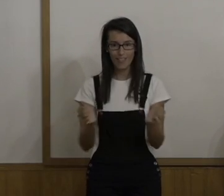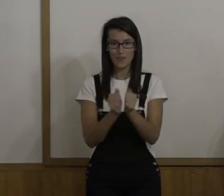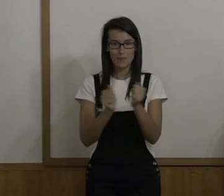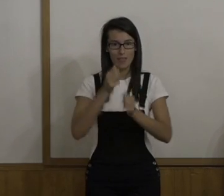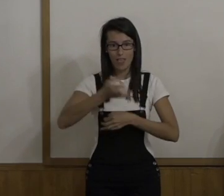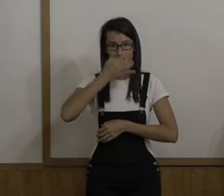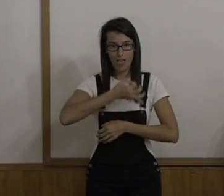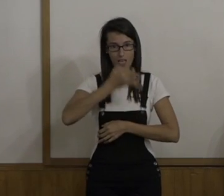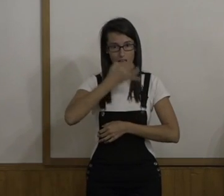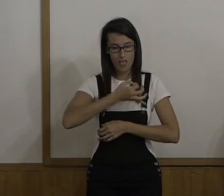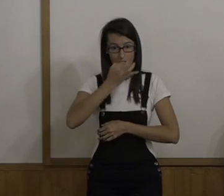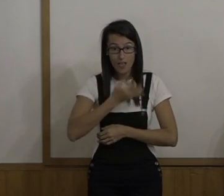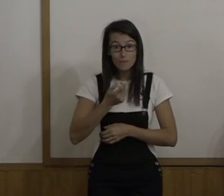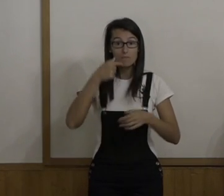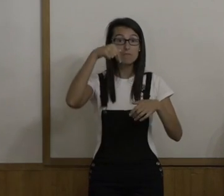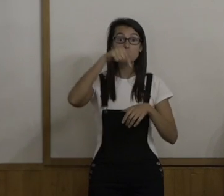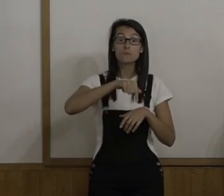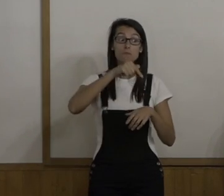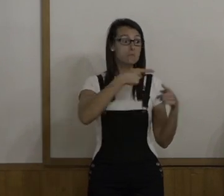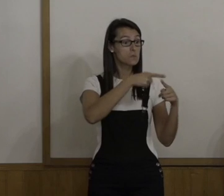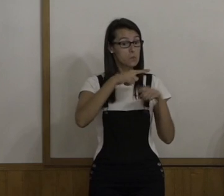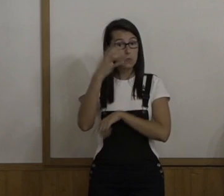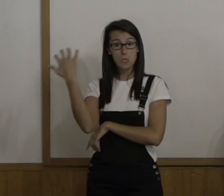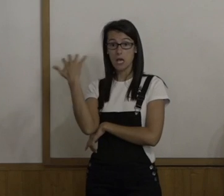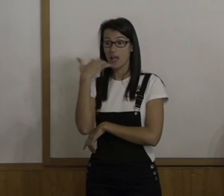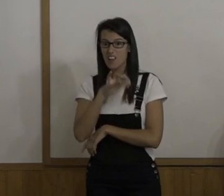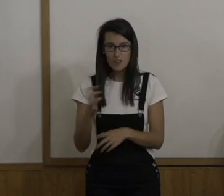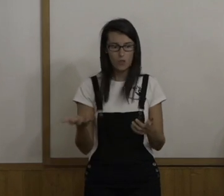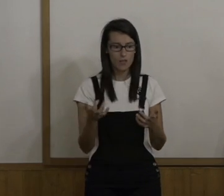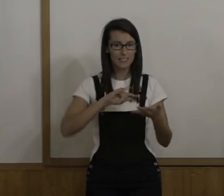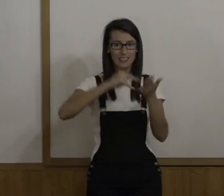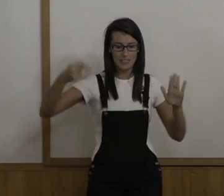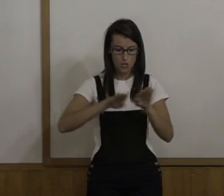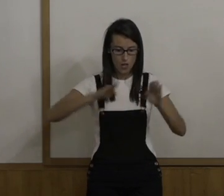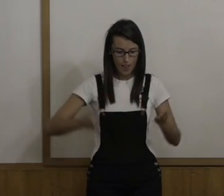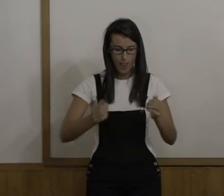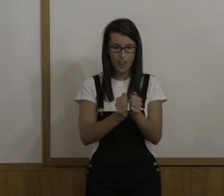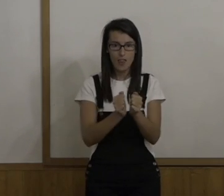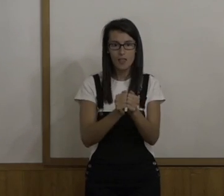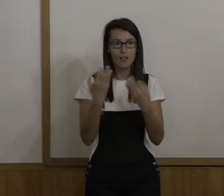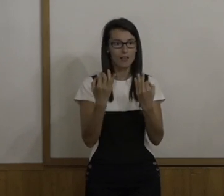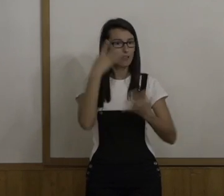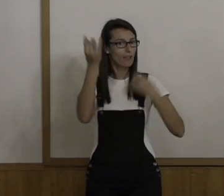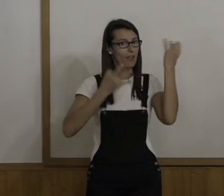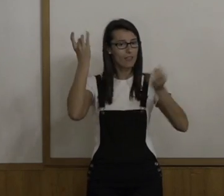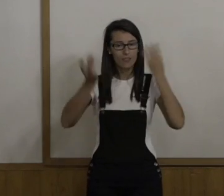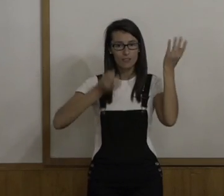especialmente quiero contaros las anécdotas de la Tecnolareira. La Tecnolareira está pensada como una actividad en la